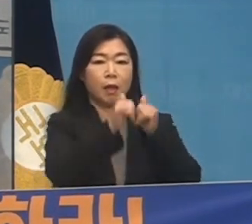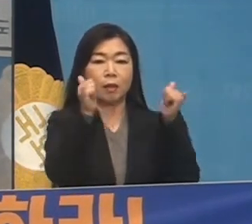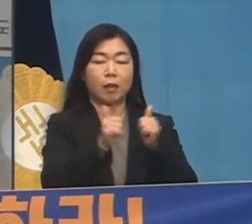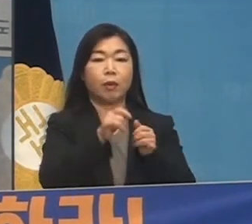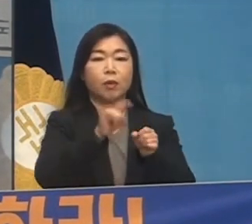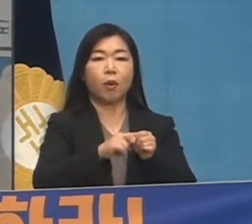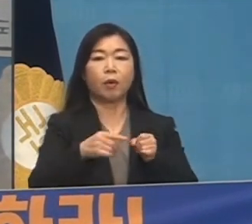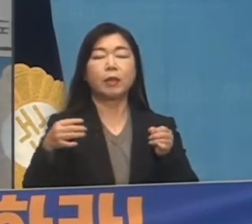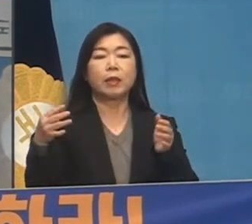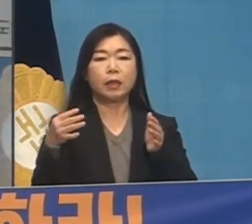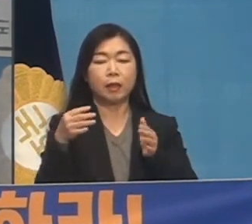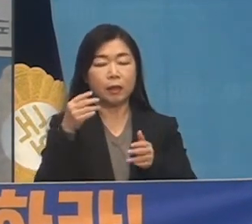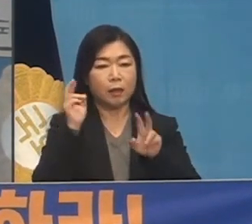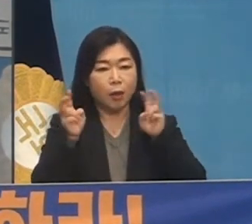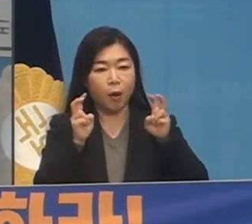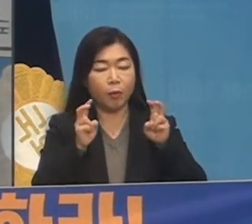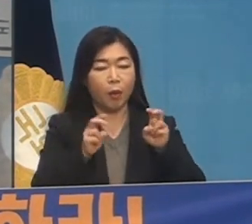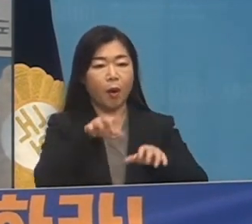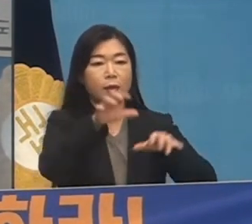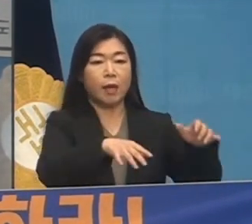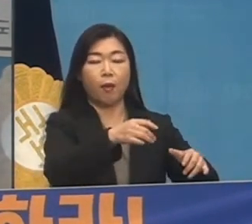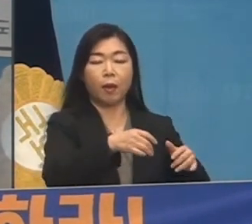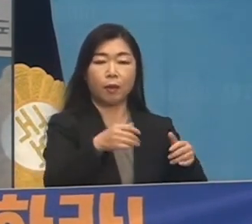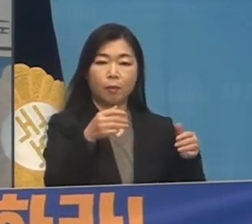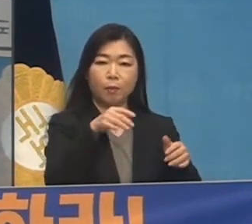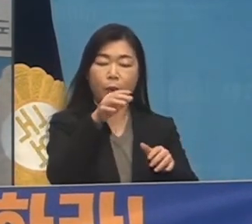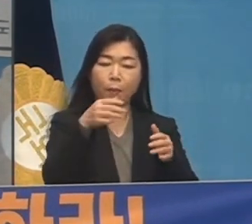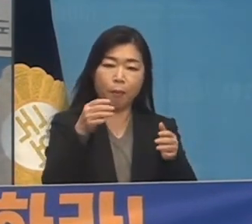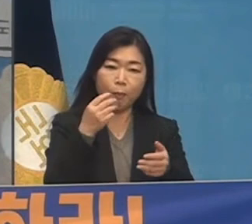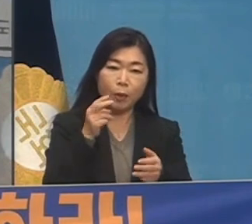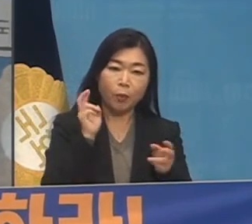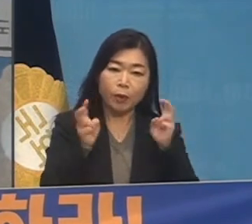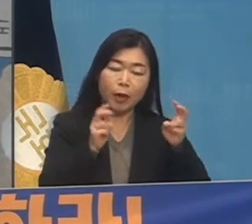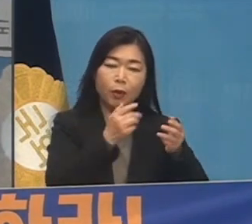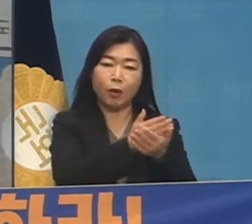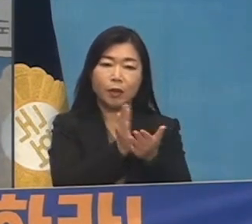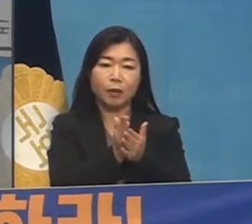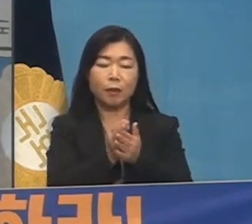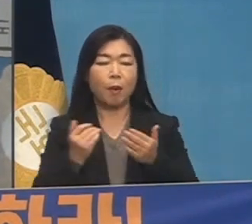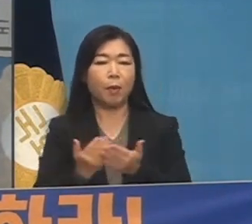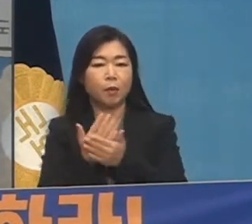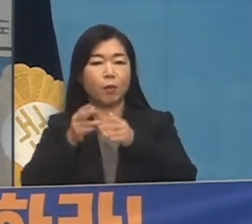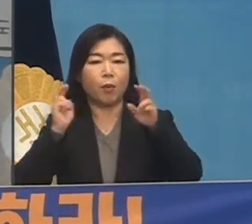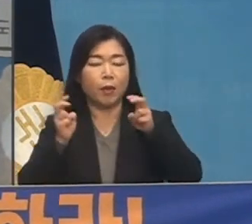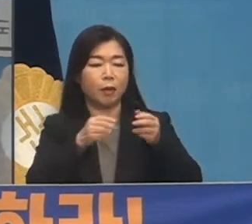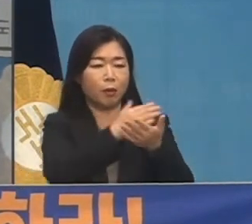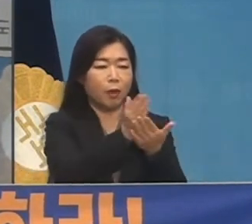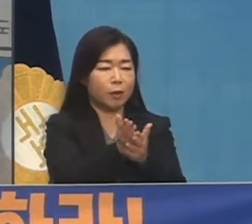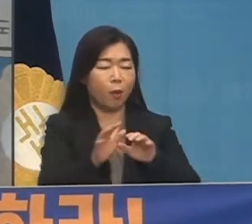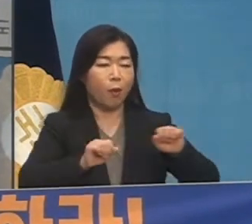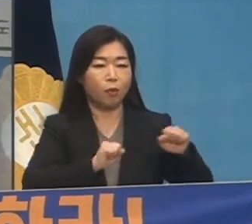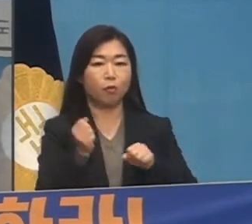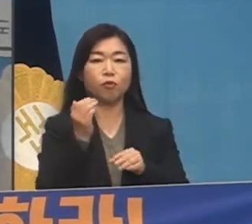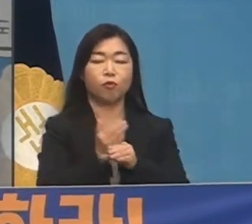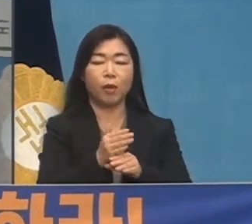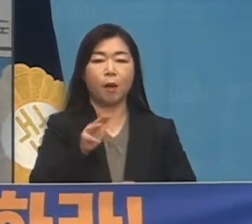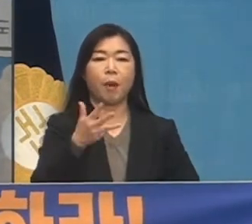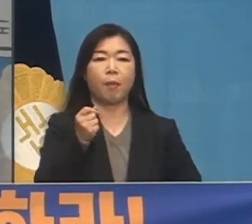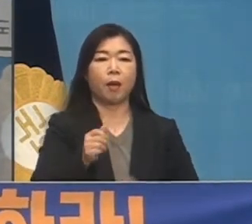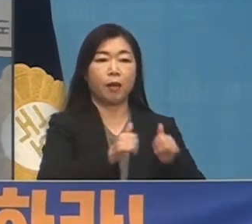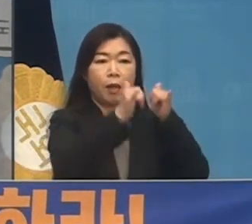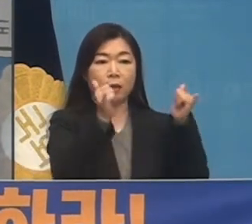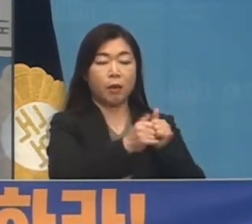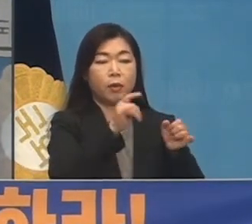기업, 자활기업과 마을기업, 그리고 소셜벤처 등 이런 여러 기업에서 몸담고 활동하는 800만